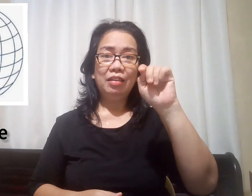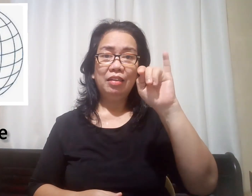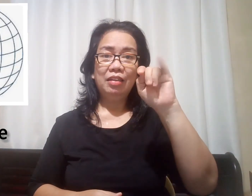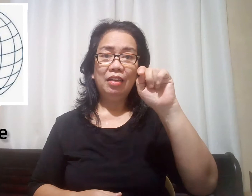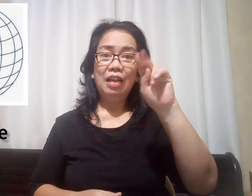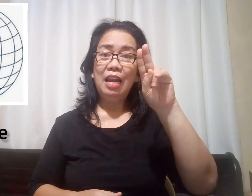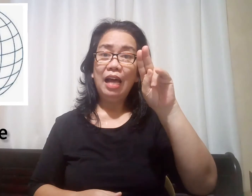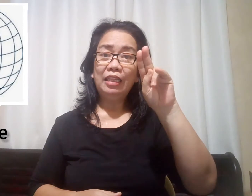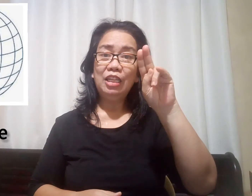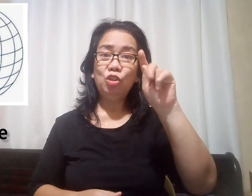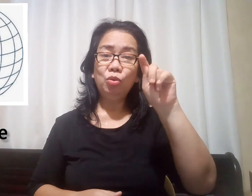latitude.